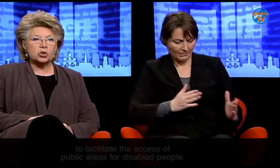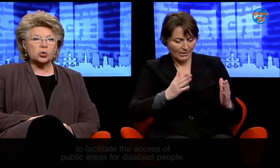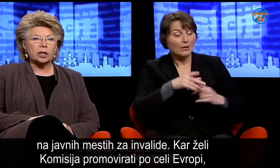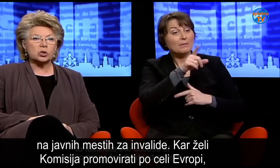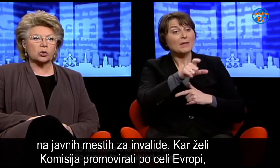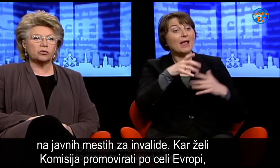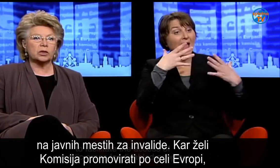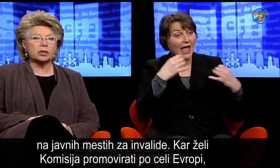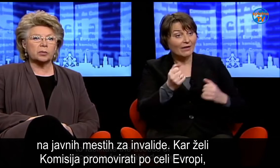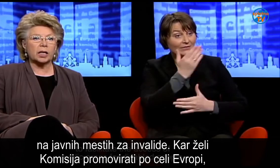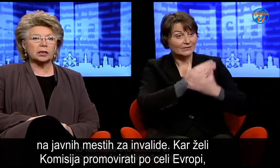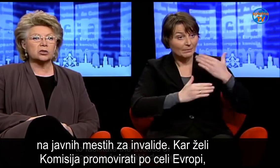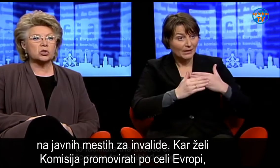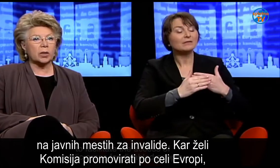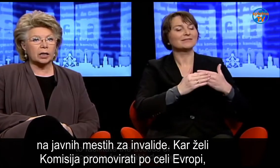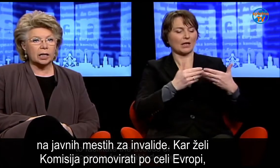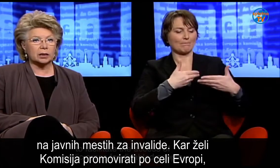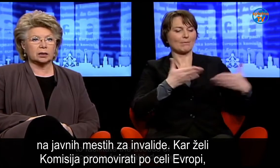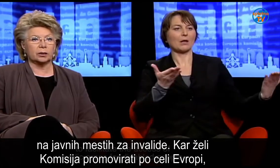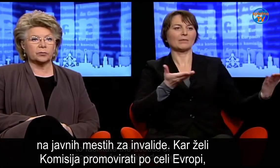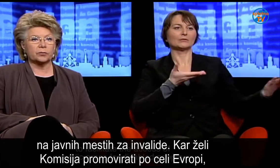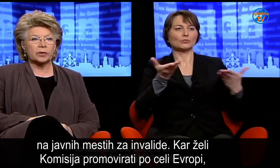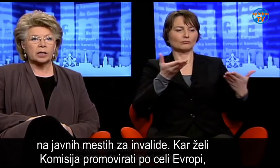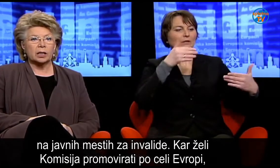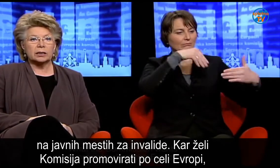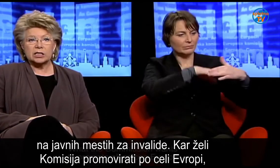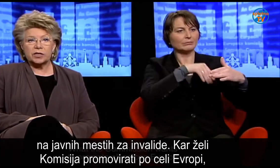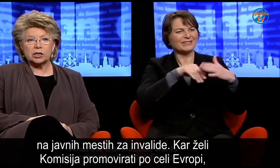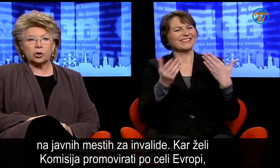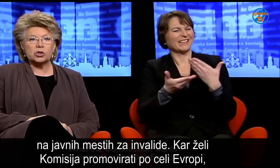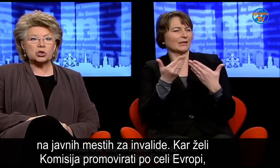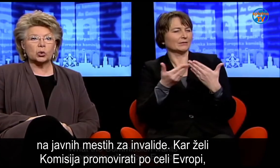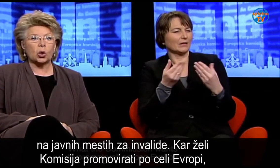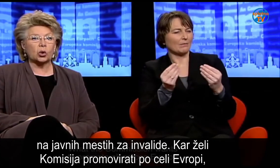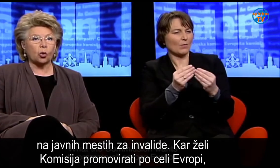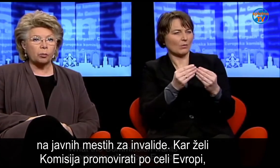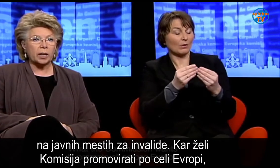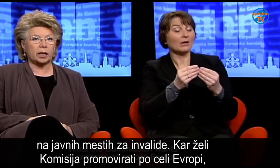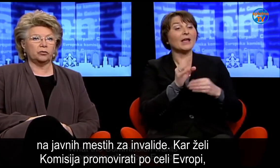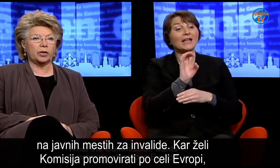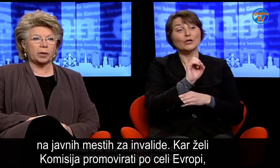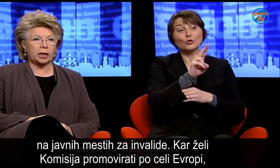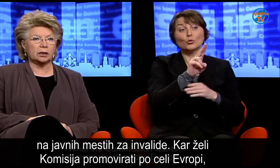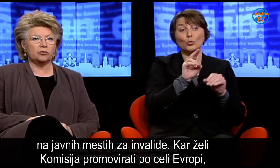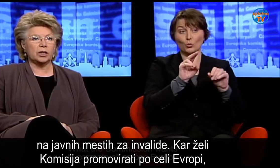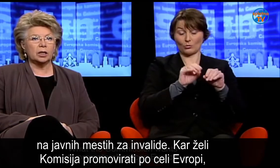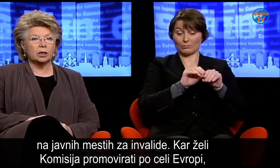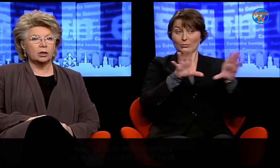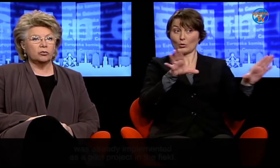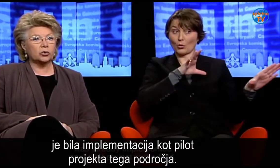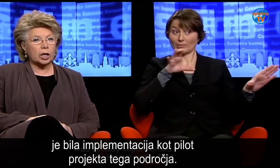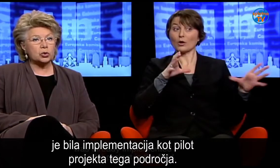den Zugang zu öffentlichen Bereichen zu erleichtern. Das, was die Kommission europaweit verbreiten